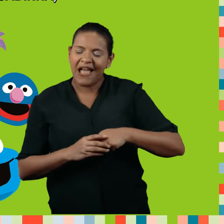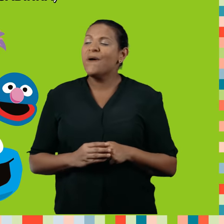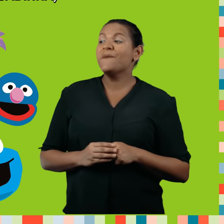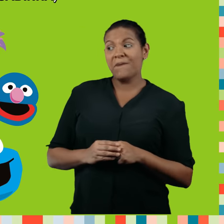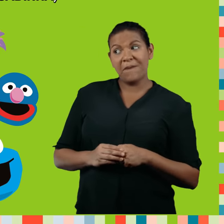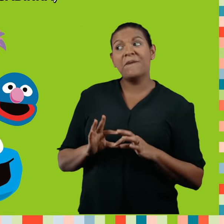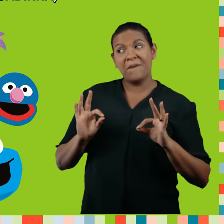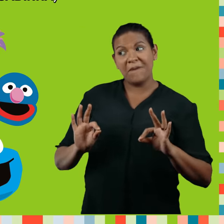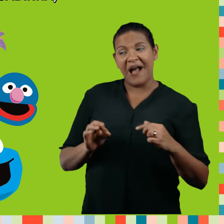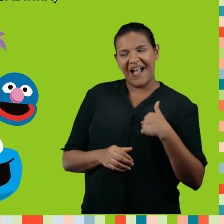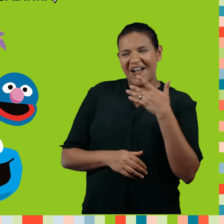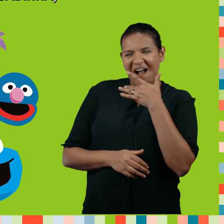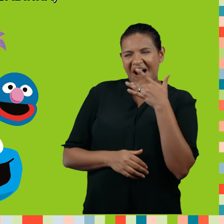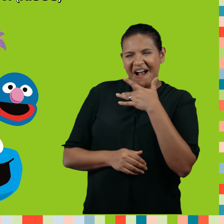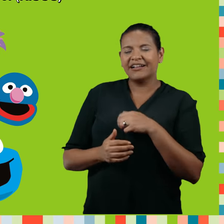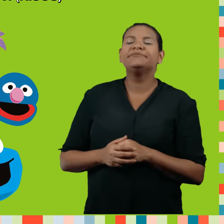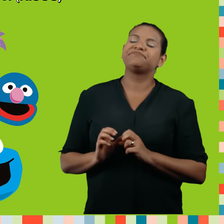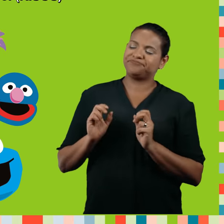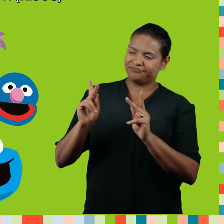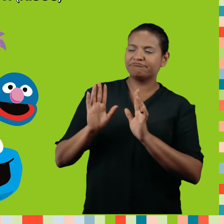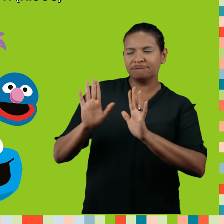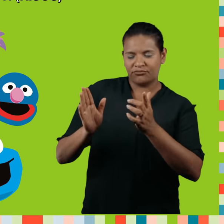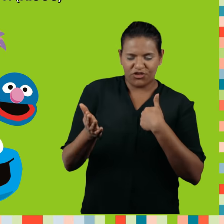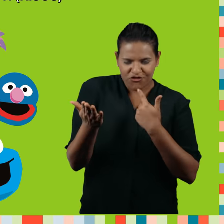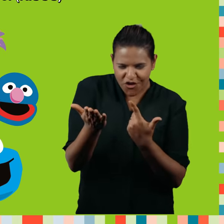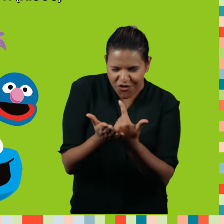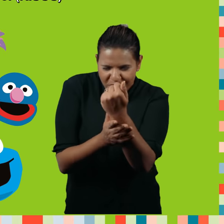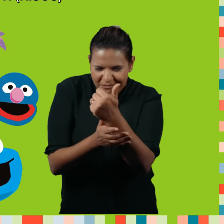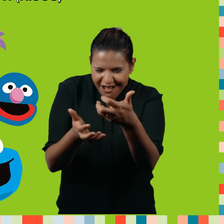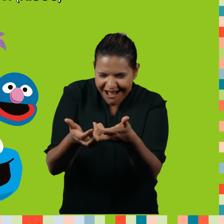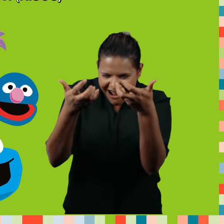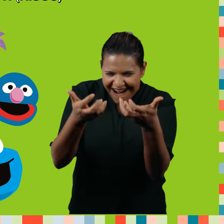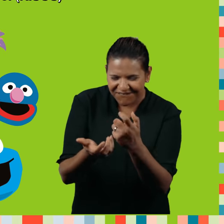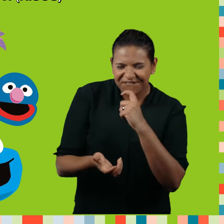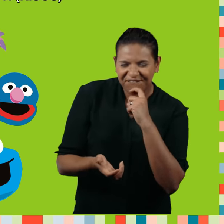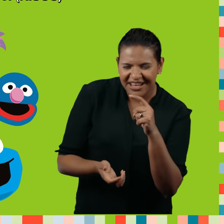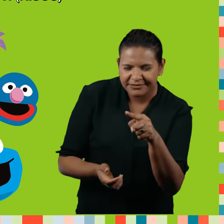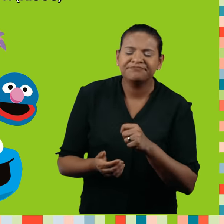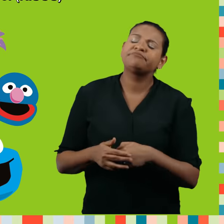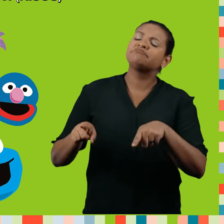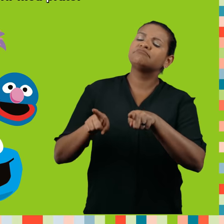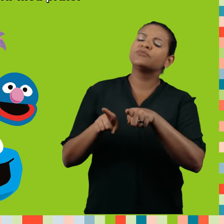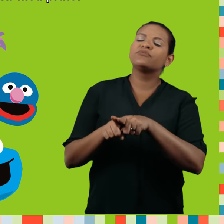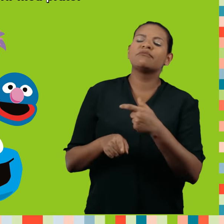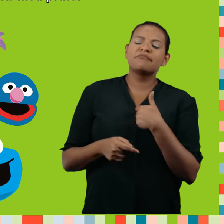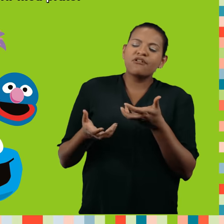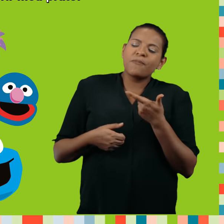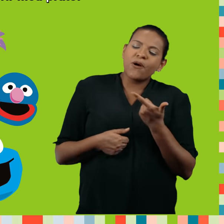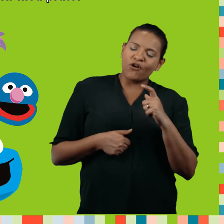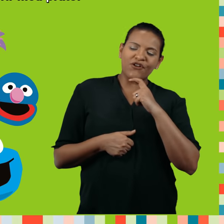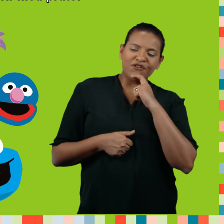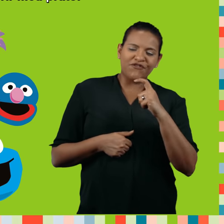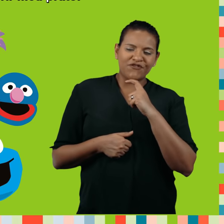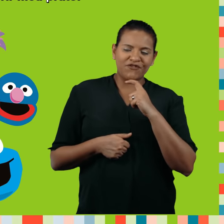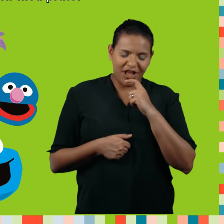isso pareceu gostoso. Tá bom, então eu vou levar espinafre. E também vou querer mais